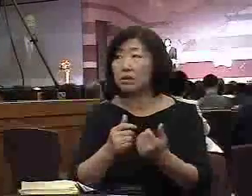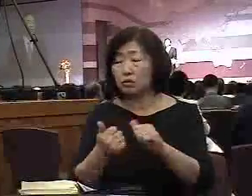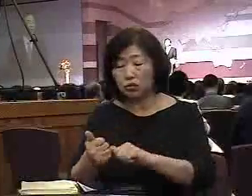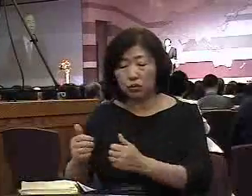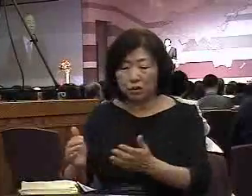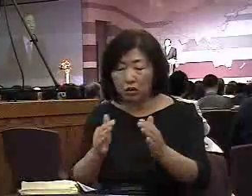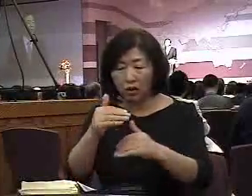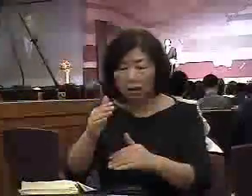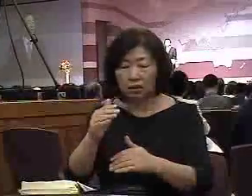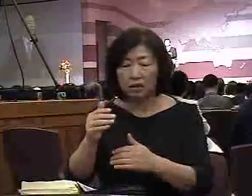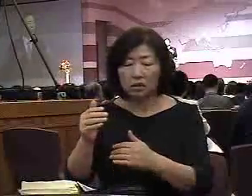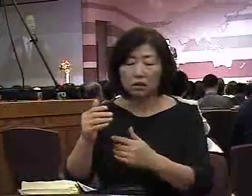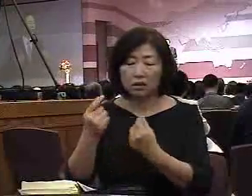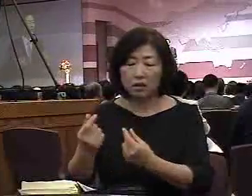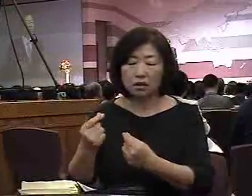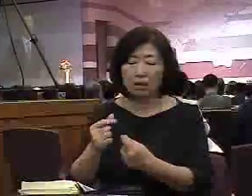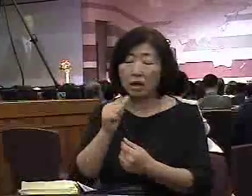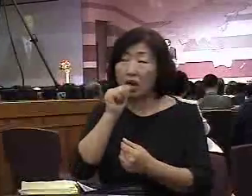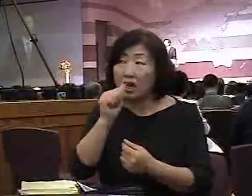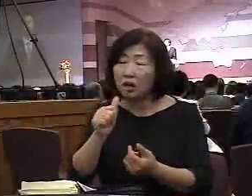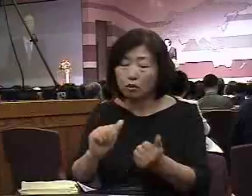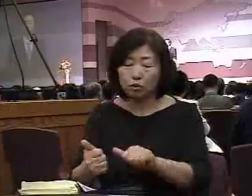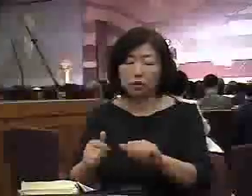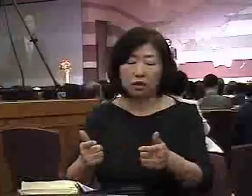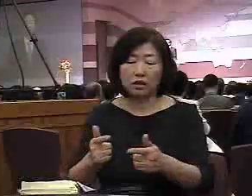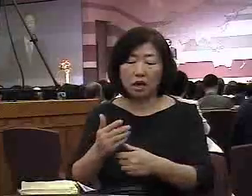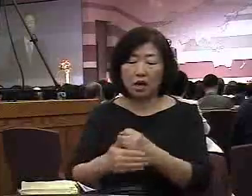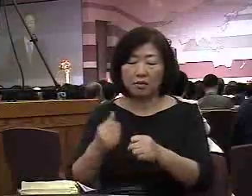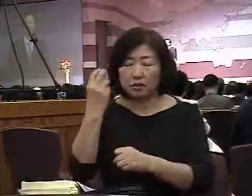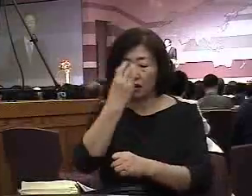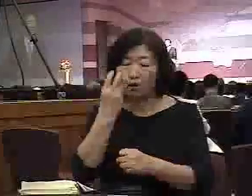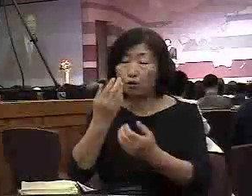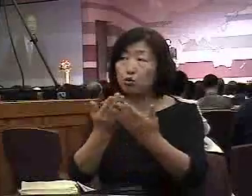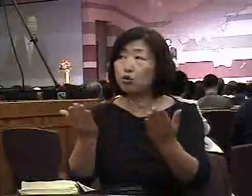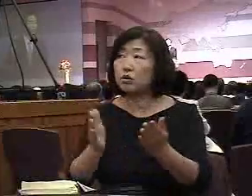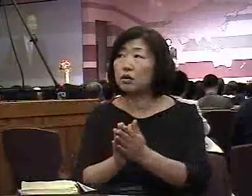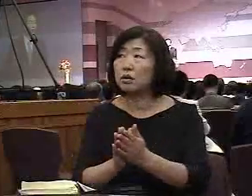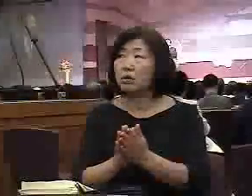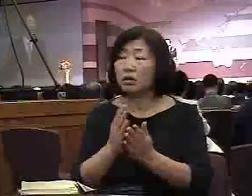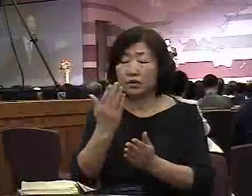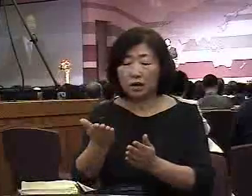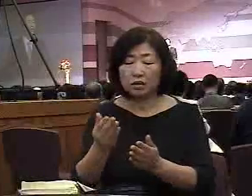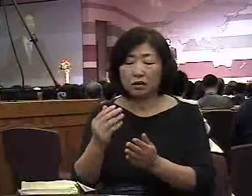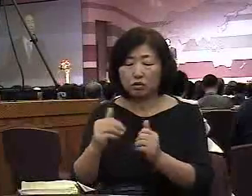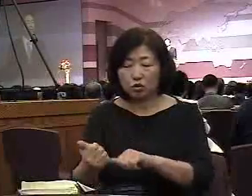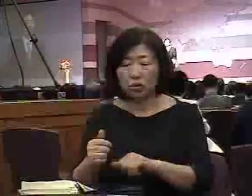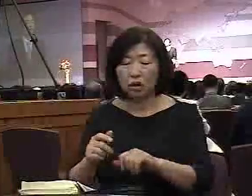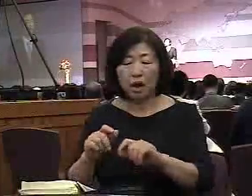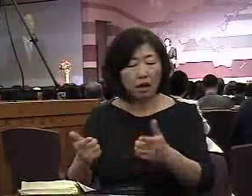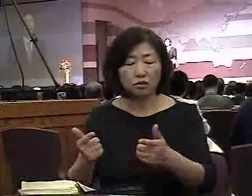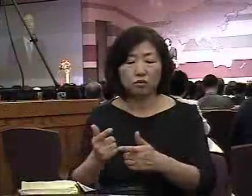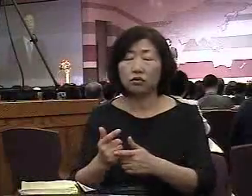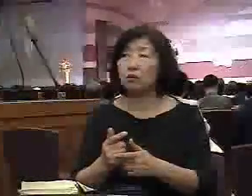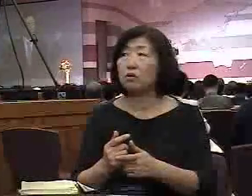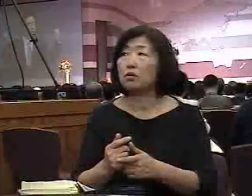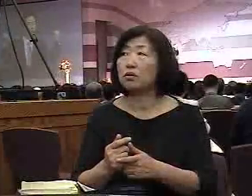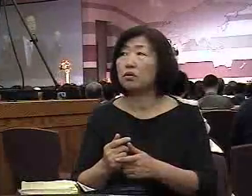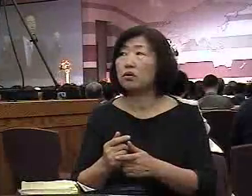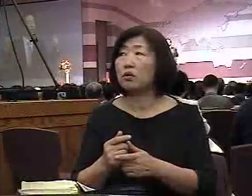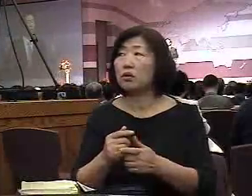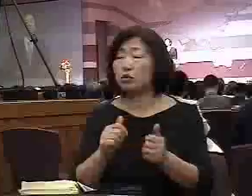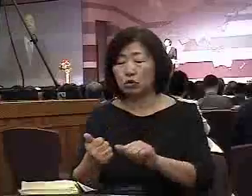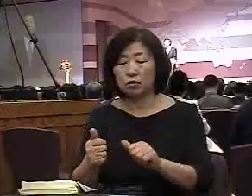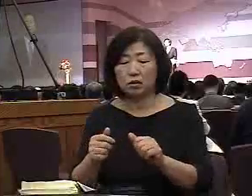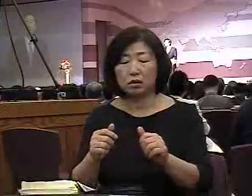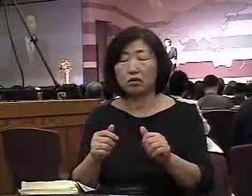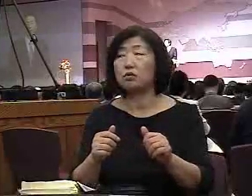가는 것 같은데 결코 죽지 않도록 하나님이 지켜주시는구나. 당신은 죽어요. 그런데 안 죽어요. 그걸 믿으니까 죽으면